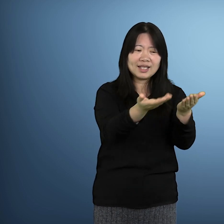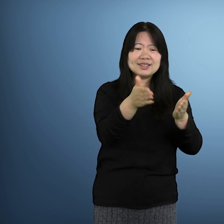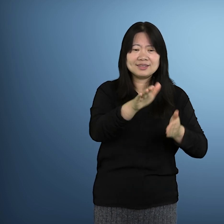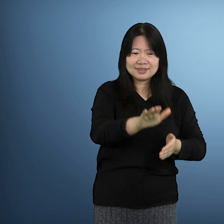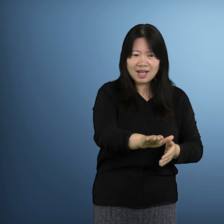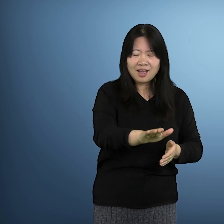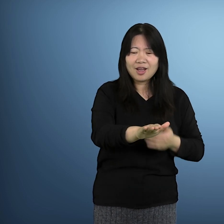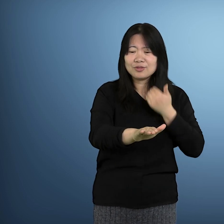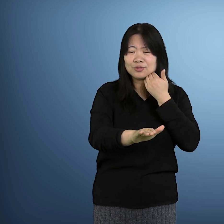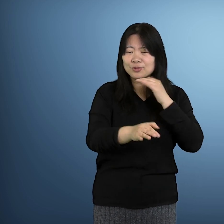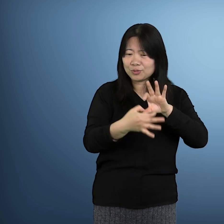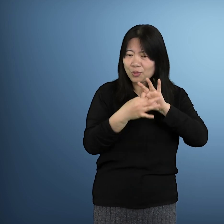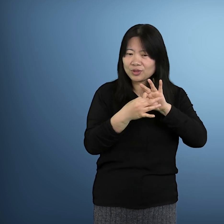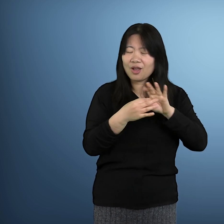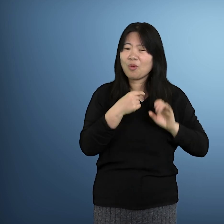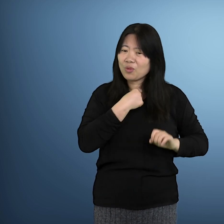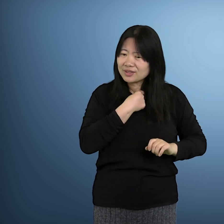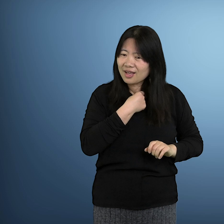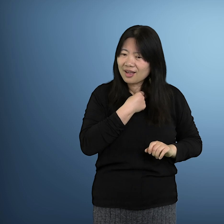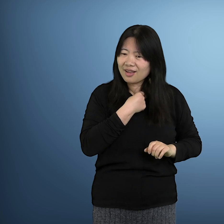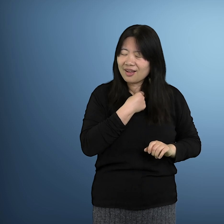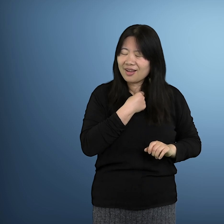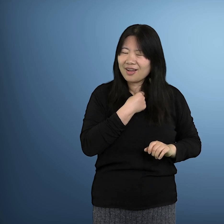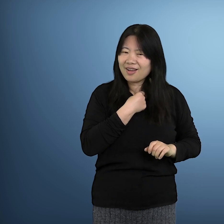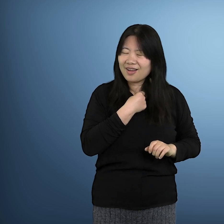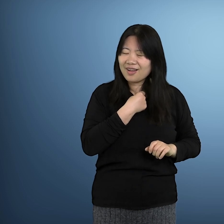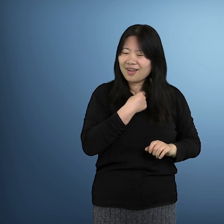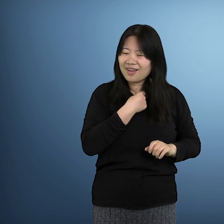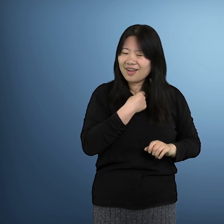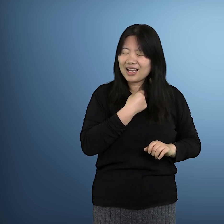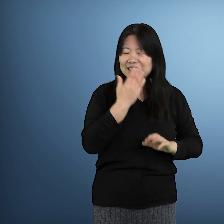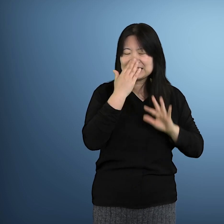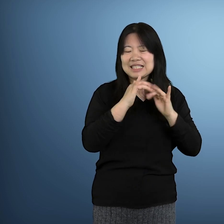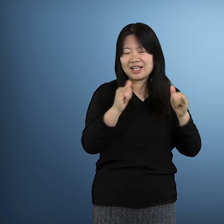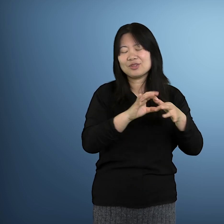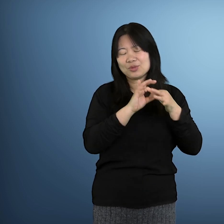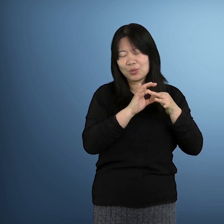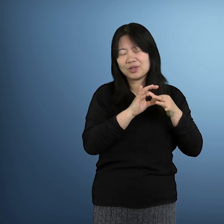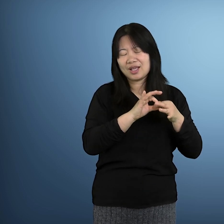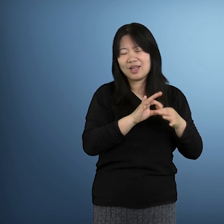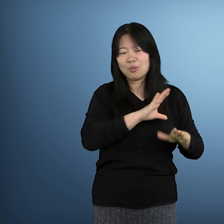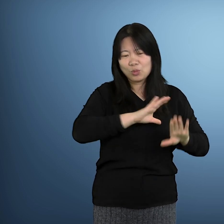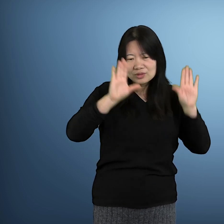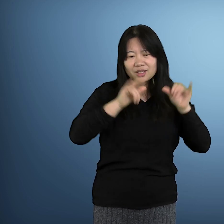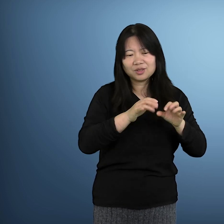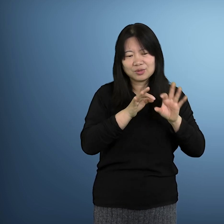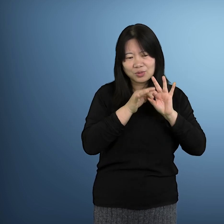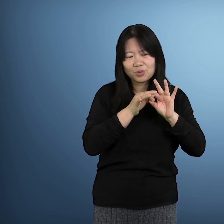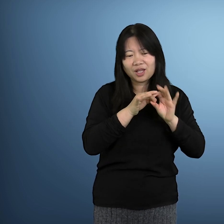그걸 누굴 통해 하시겠다는 겁니까? 이스라엘을 통해, 모세를 통해